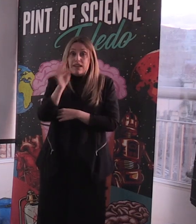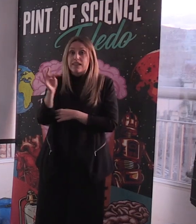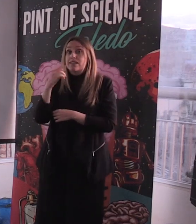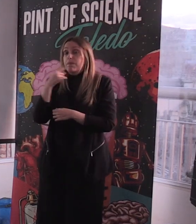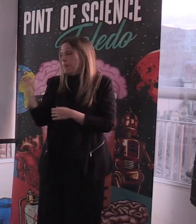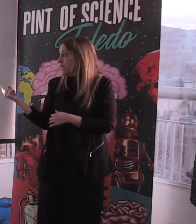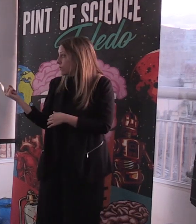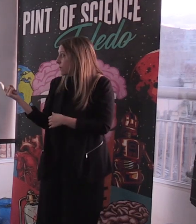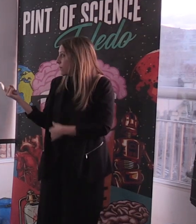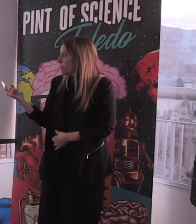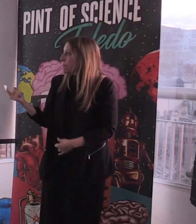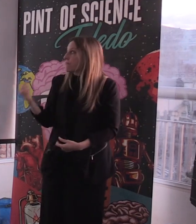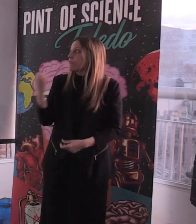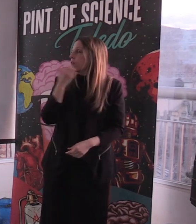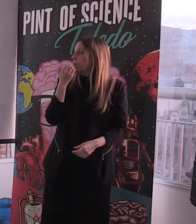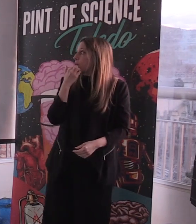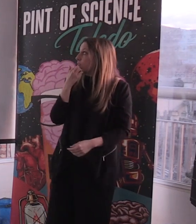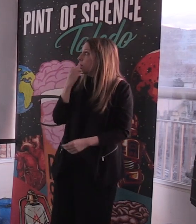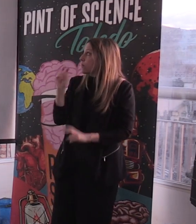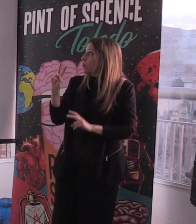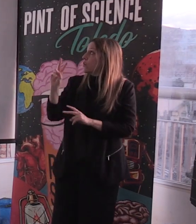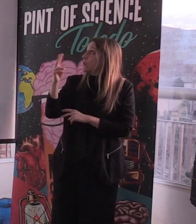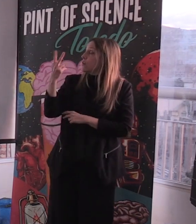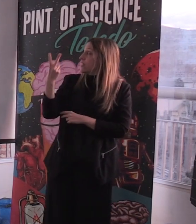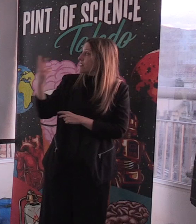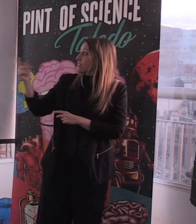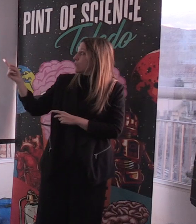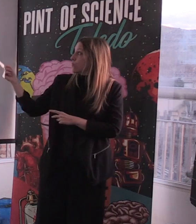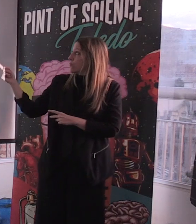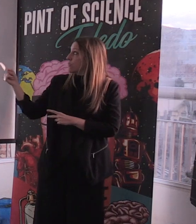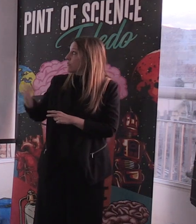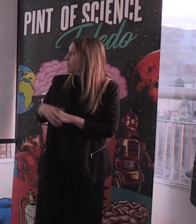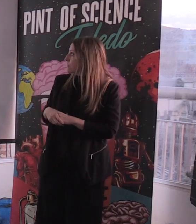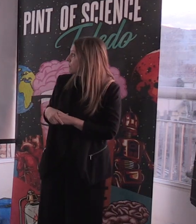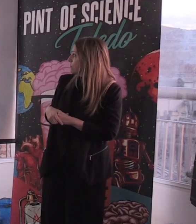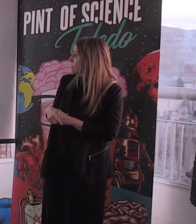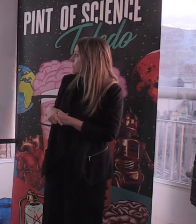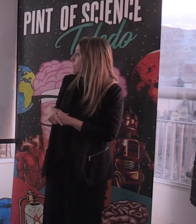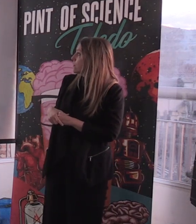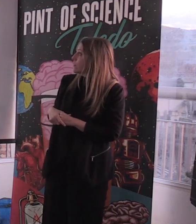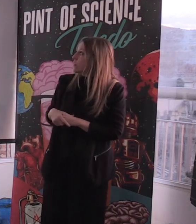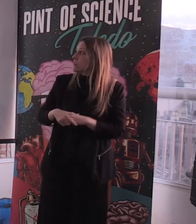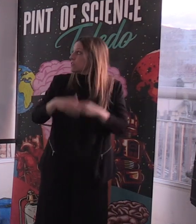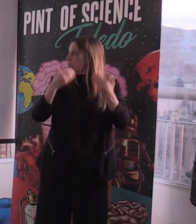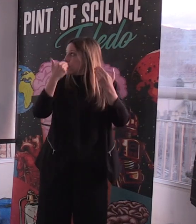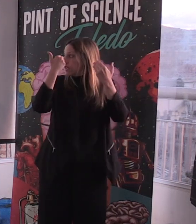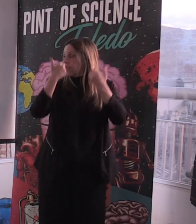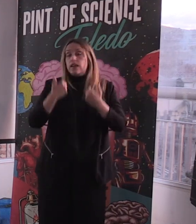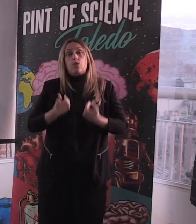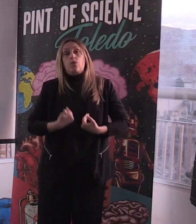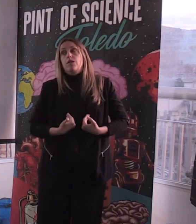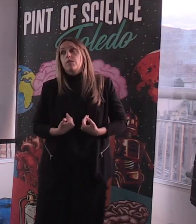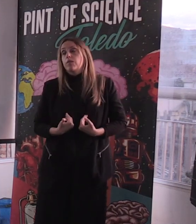Por ejemplo, menciono la segunda aquí, la teoría de suma disponible. El cuerpo puede